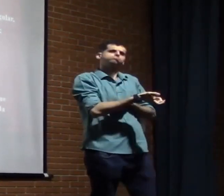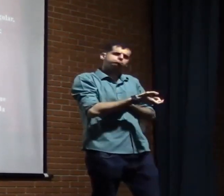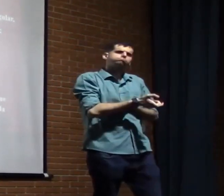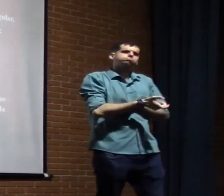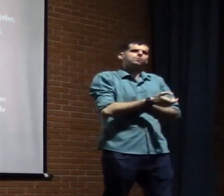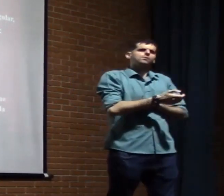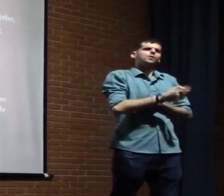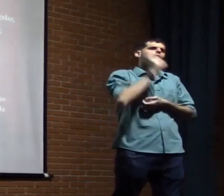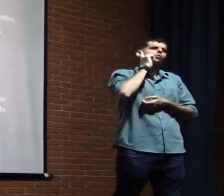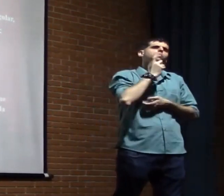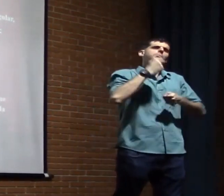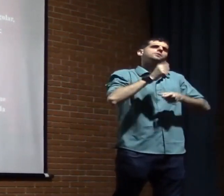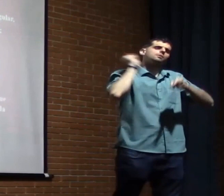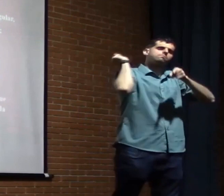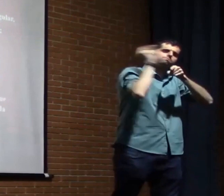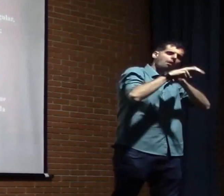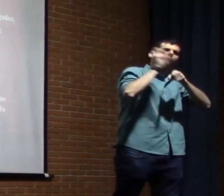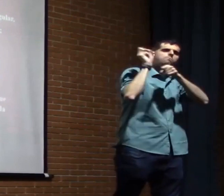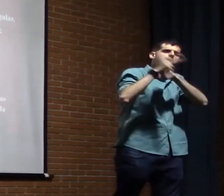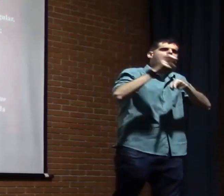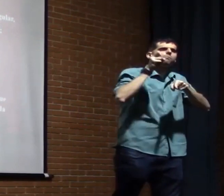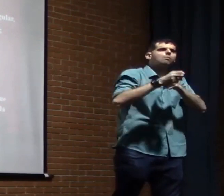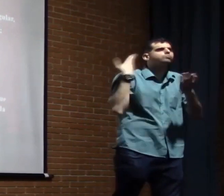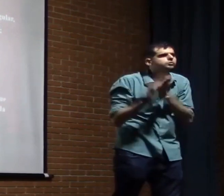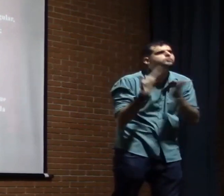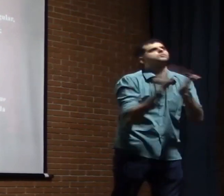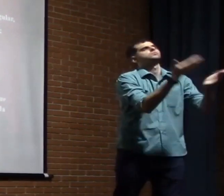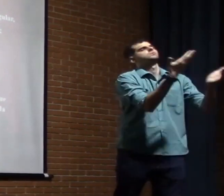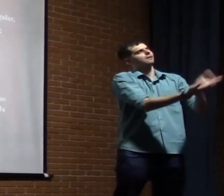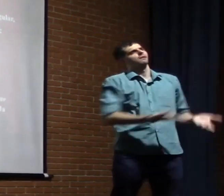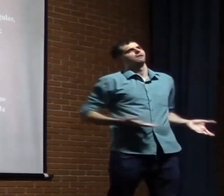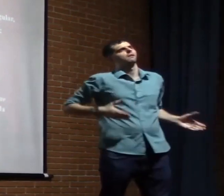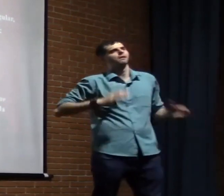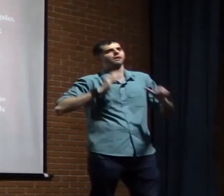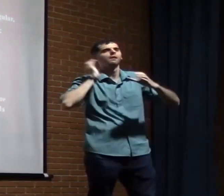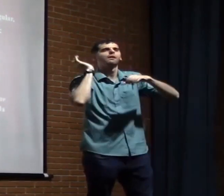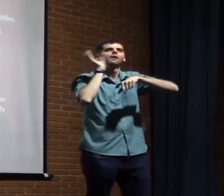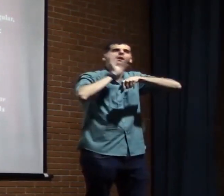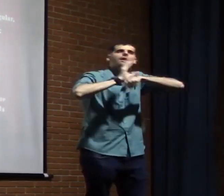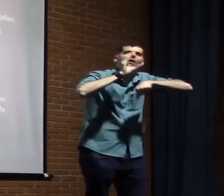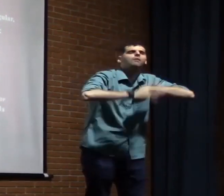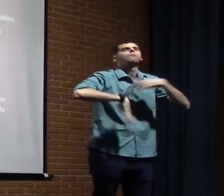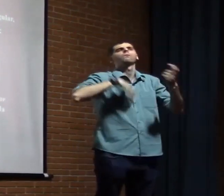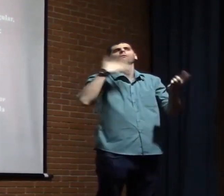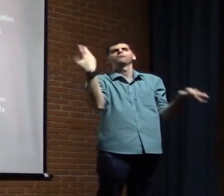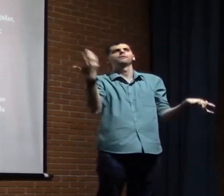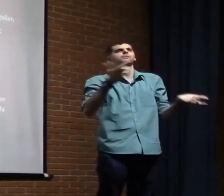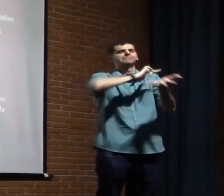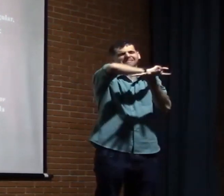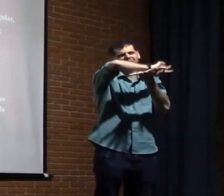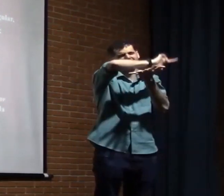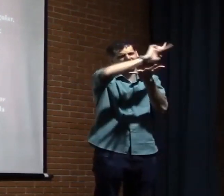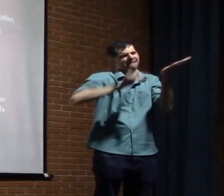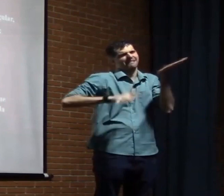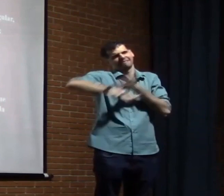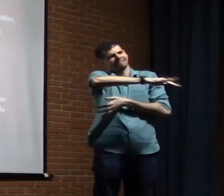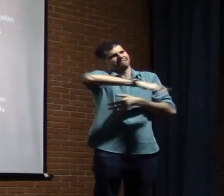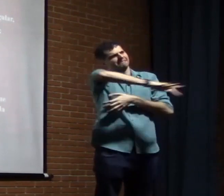né? As questões das universidades. Precisa-se ter a entrada de surdos, né? Para que ocupem também,